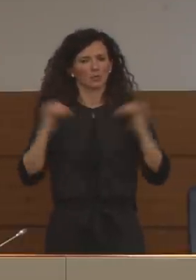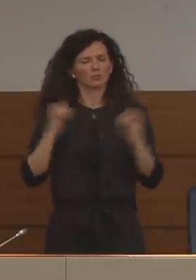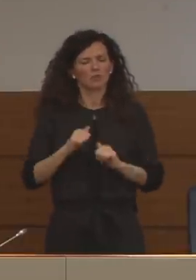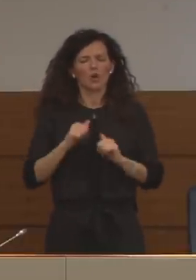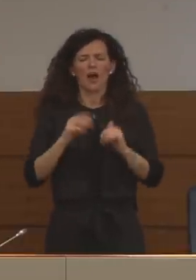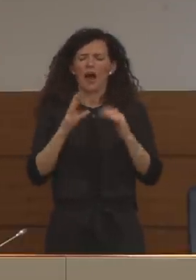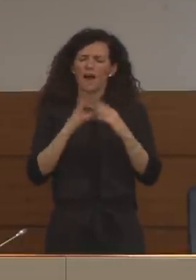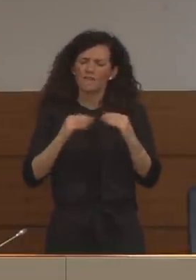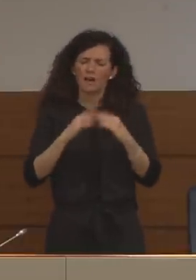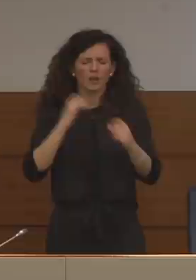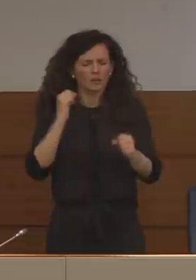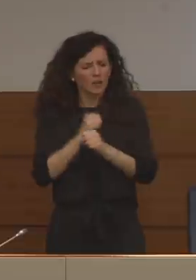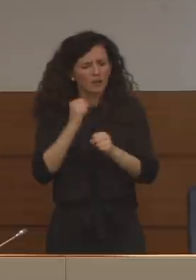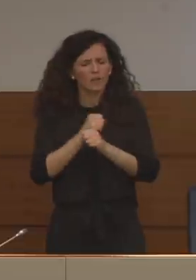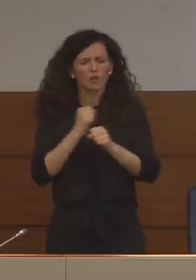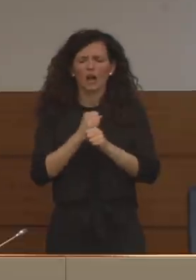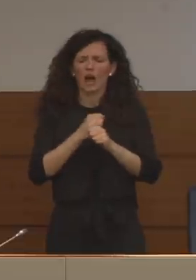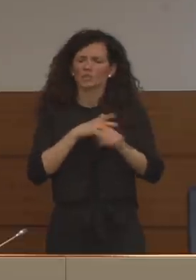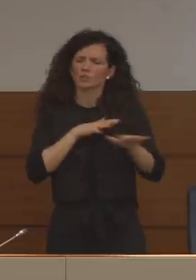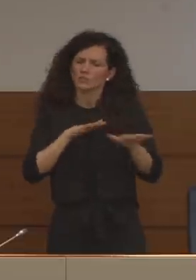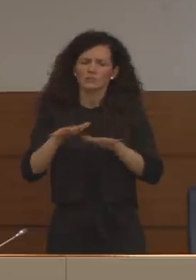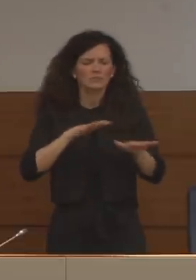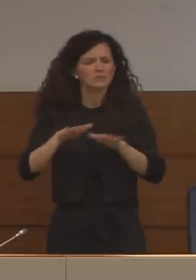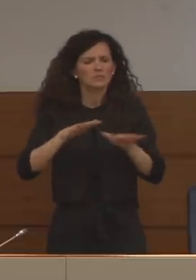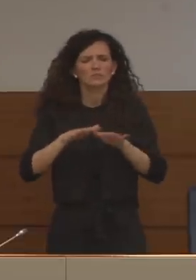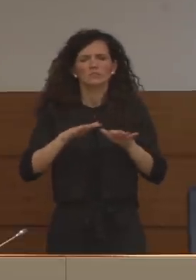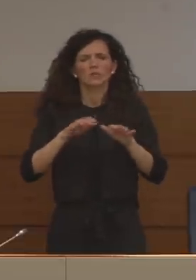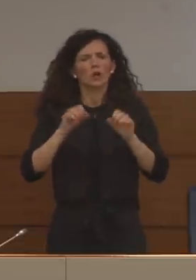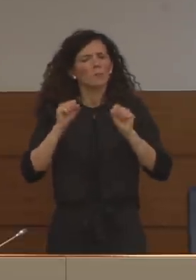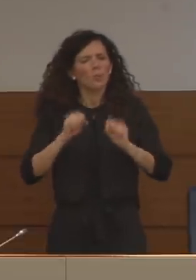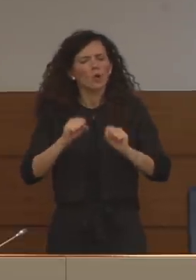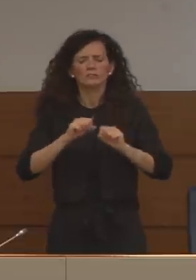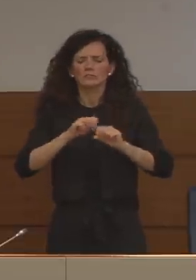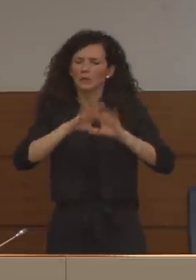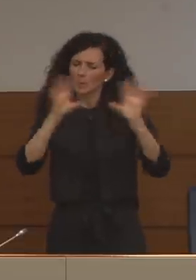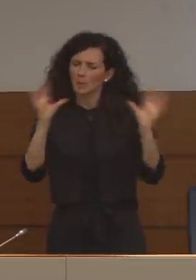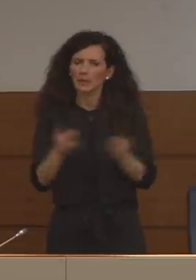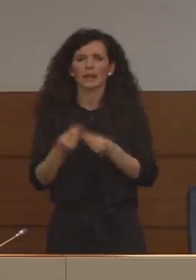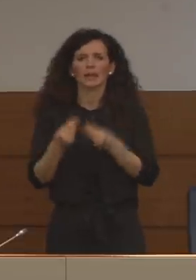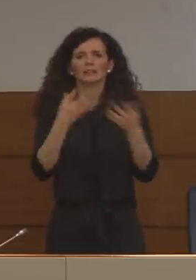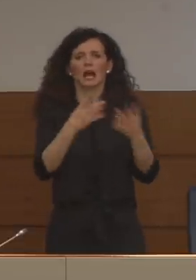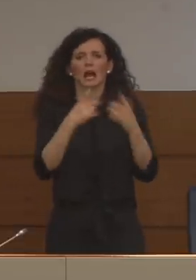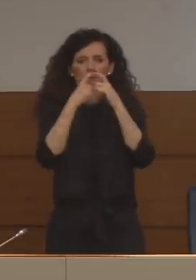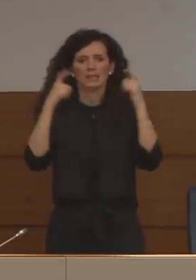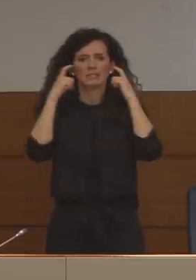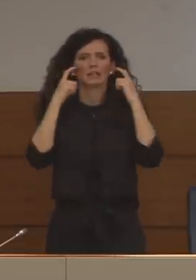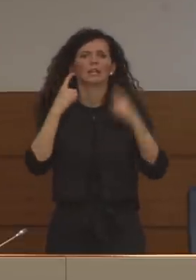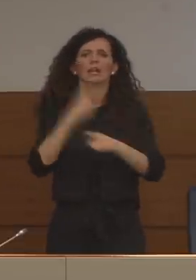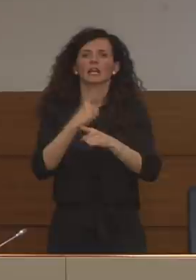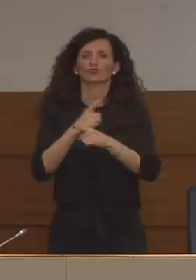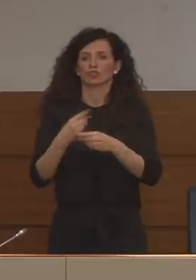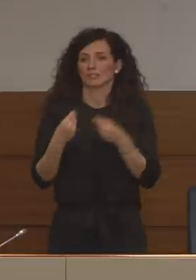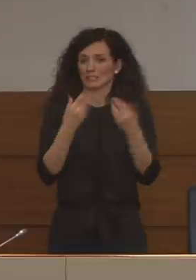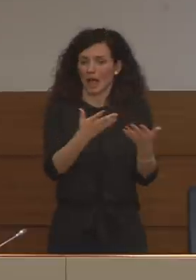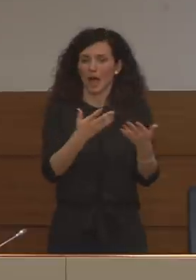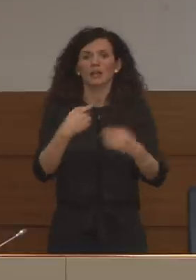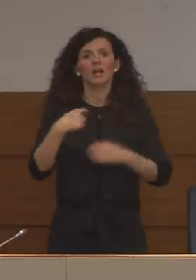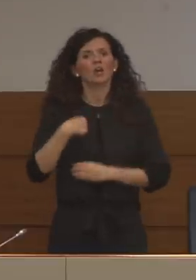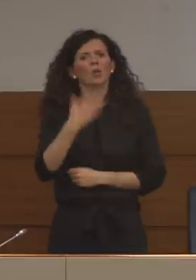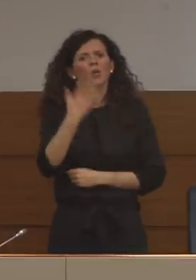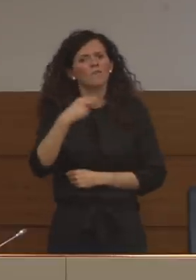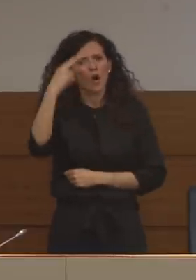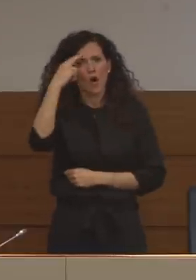tutto per reperire le mascherine necessarie voglio ricordare a tutti quanti